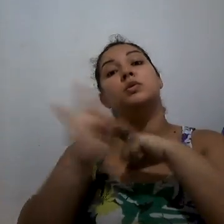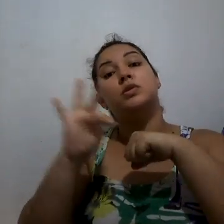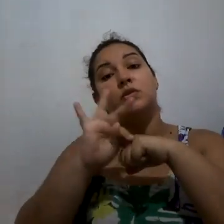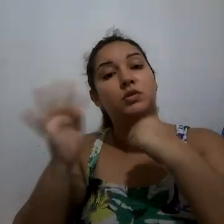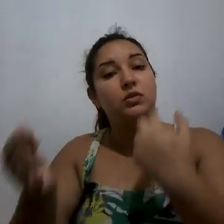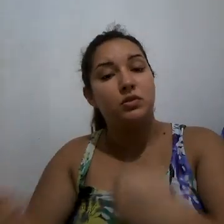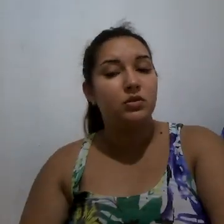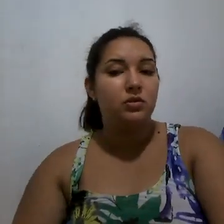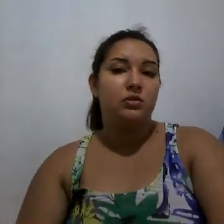descobrir